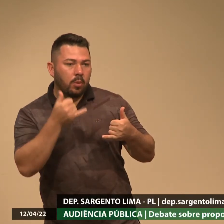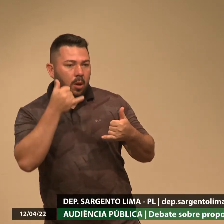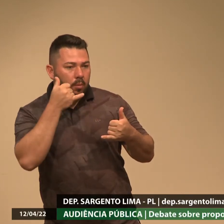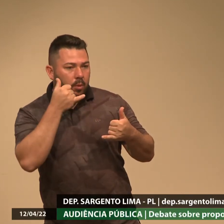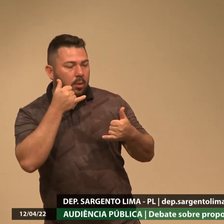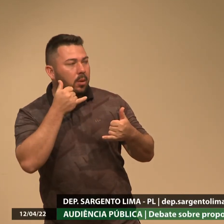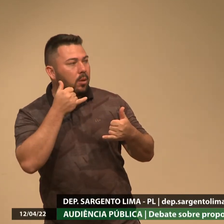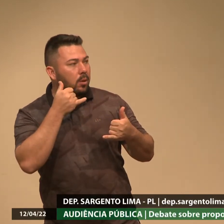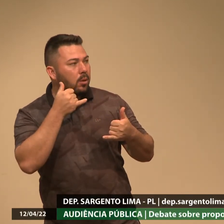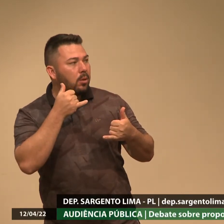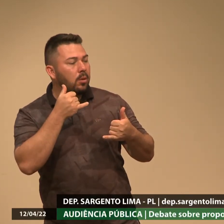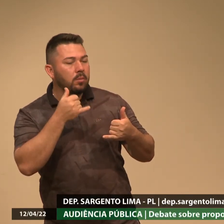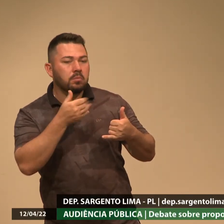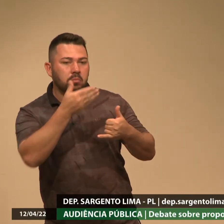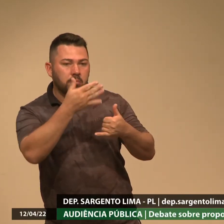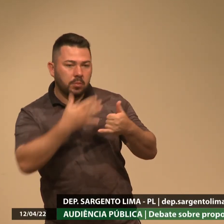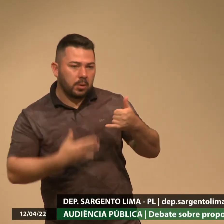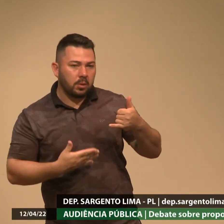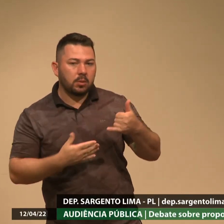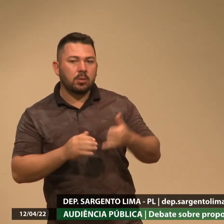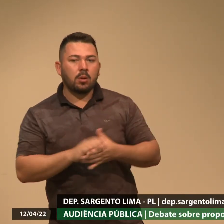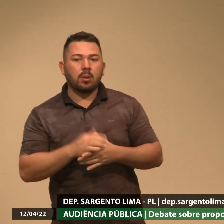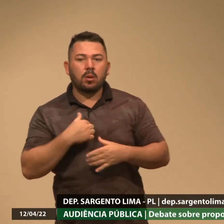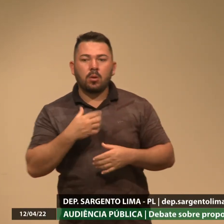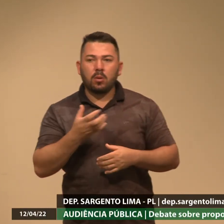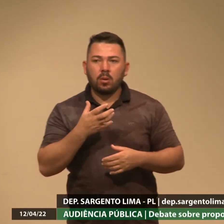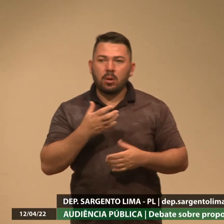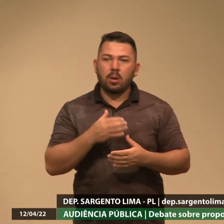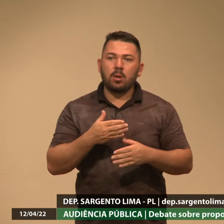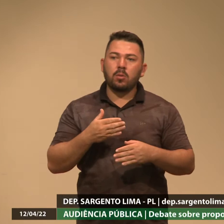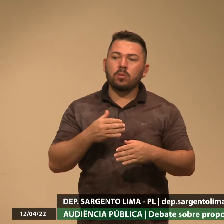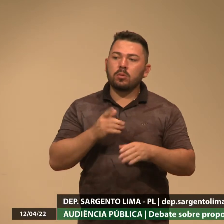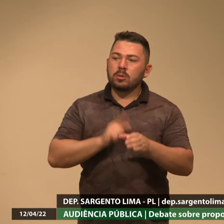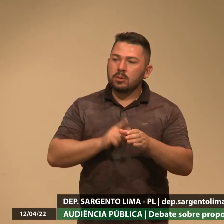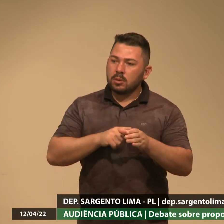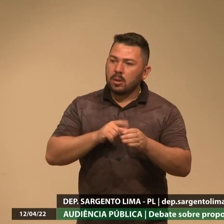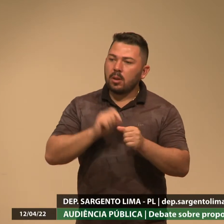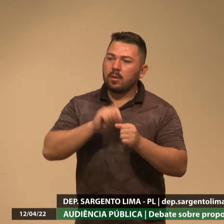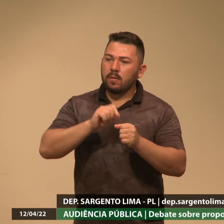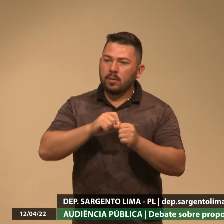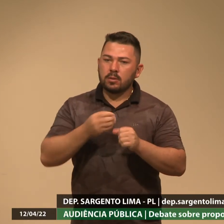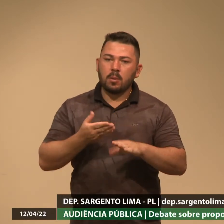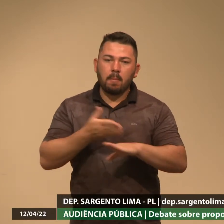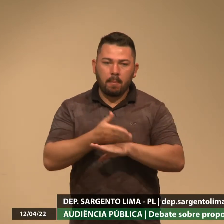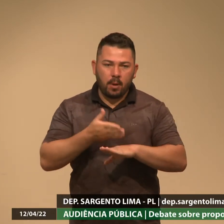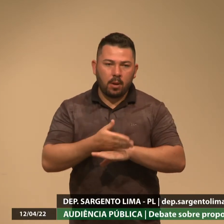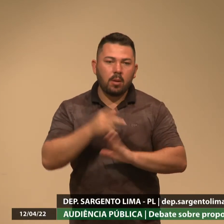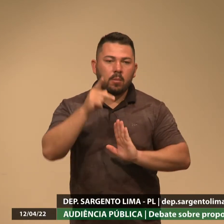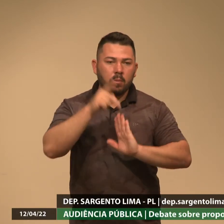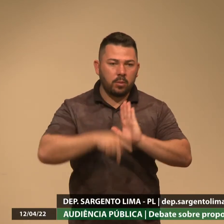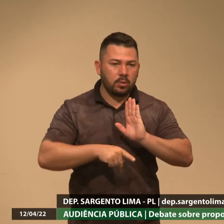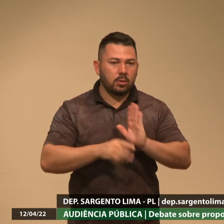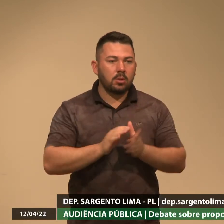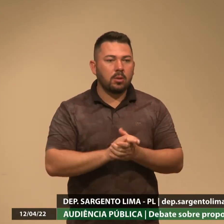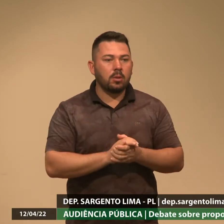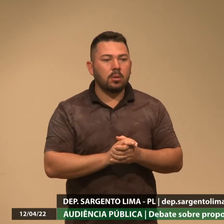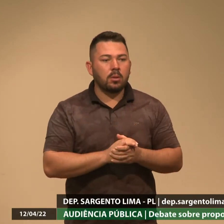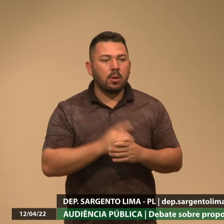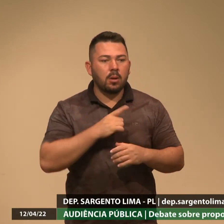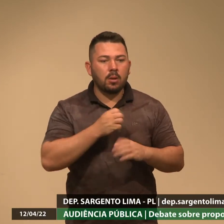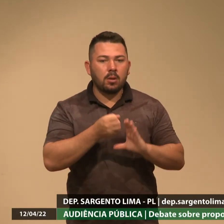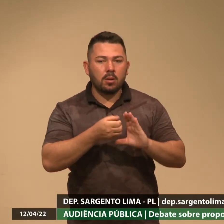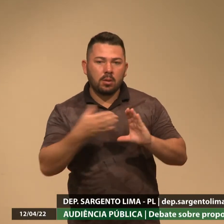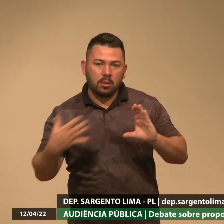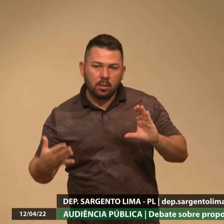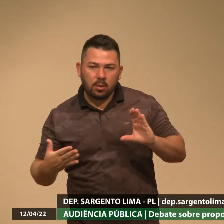para você poder falar assim olha a minha cidade quer fazer parte da rota do tiro e como eu disse Esse é um projeto que ele tem uma característica